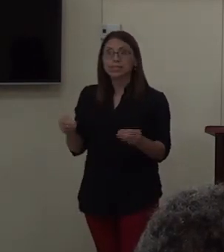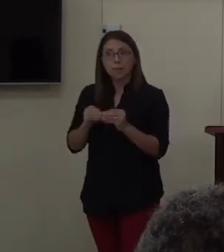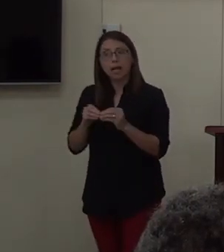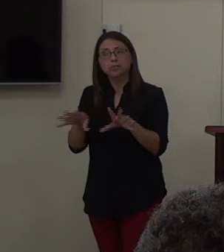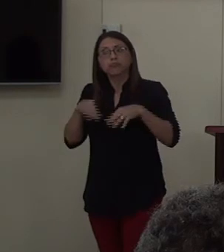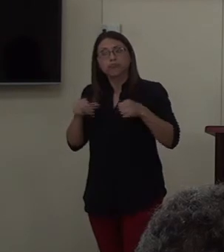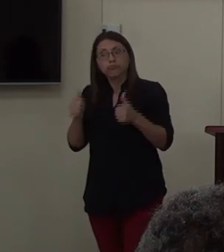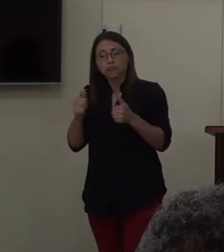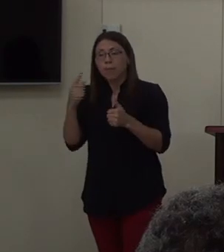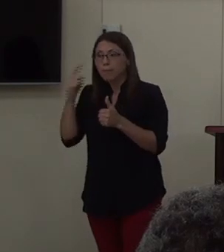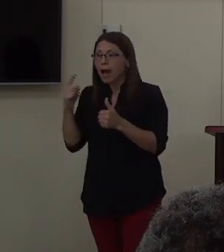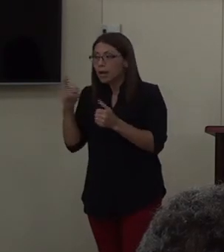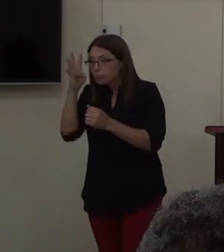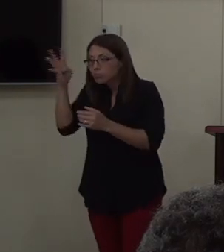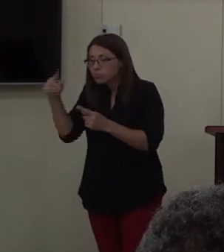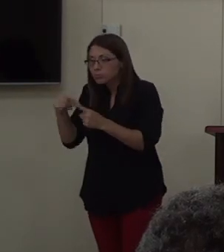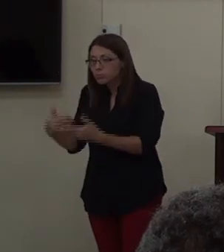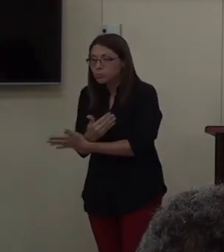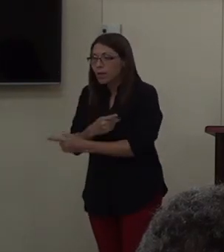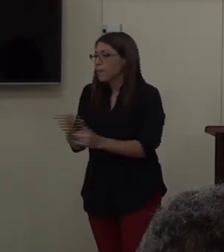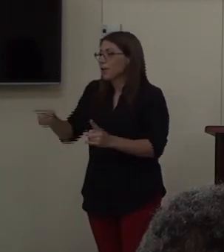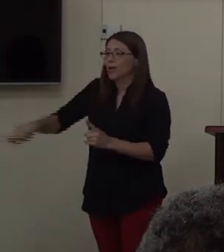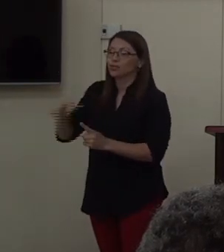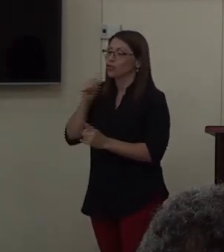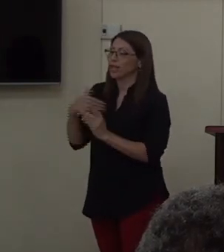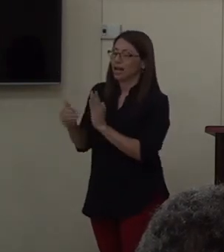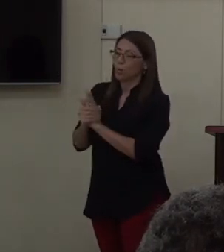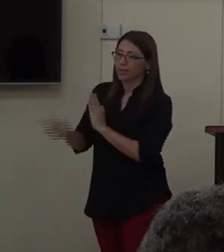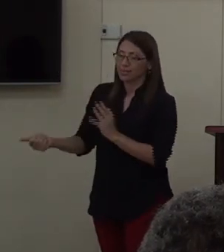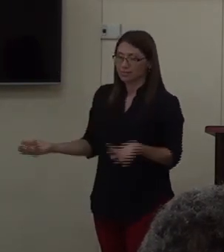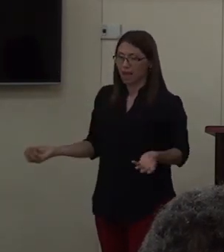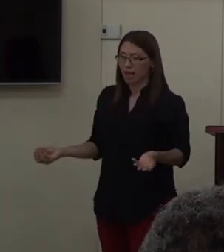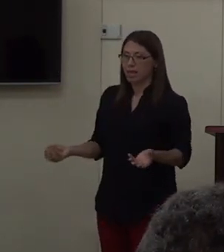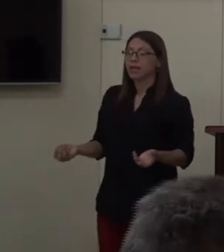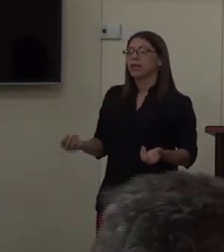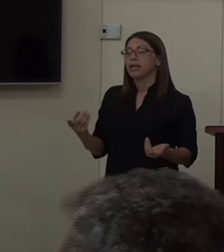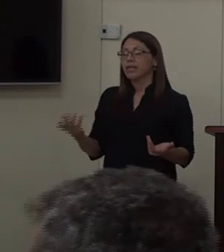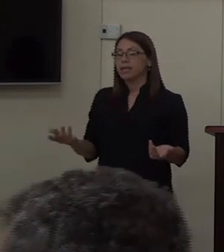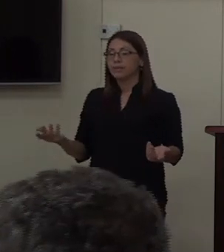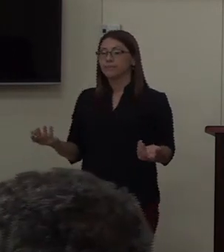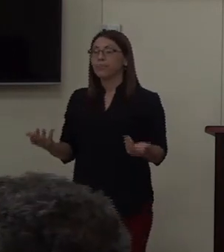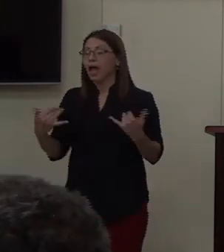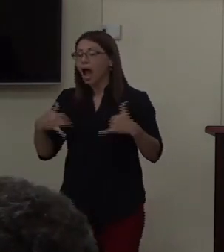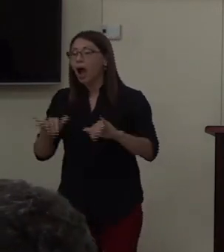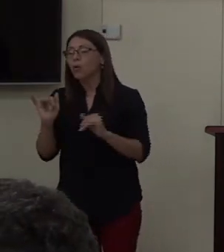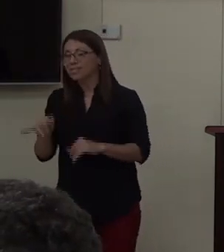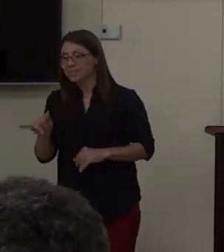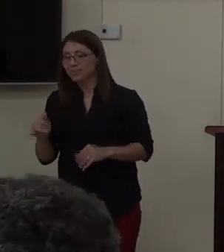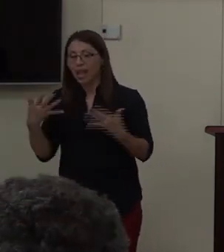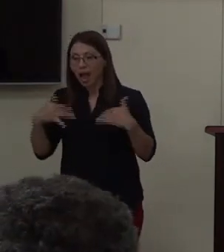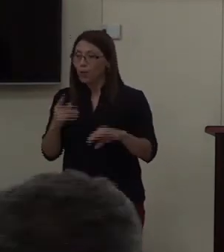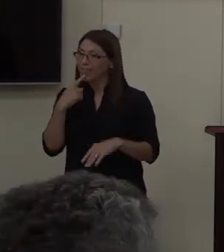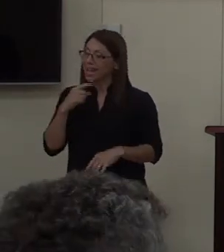de terminología, pero no tienen la competencia. Muchos de ellos, por ejemplo, Y aún así, aunque digan que sí